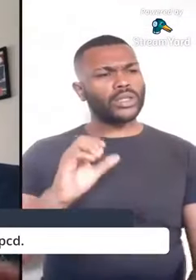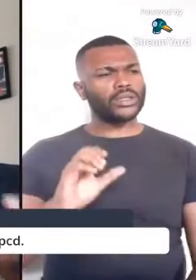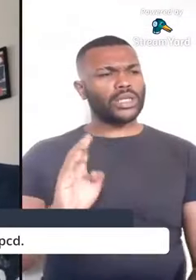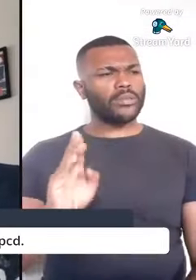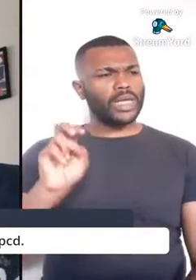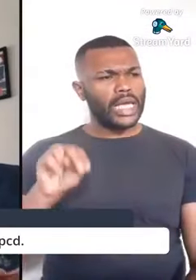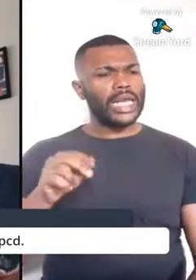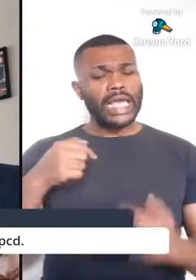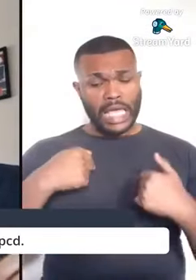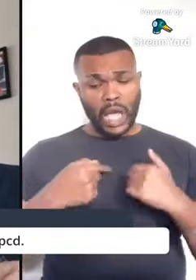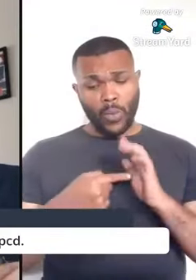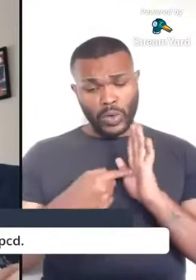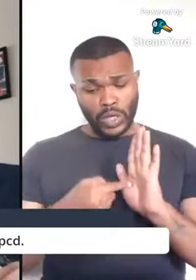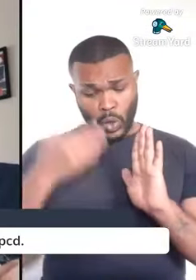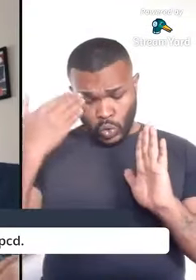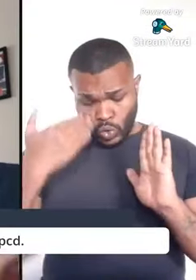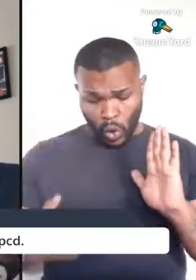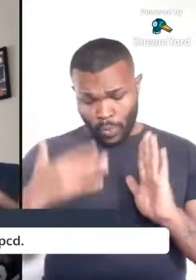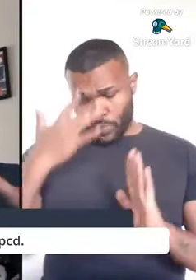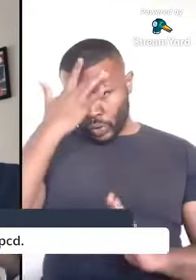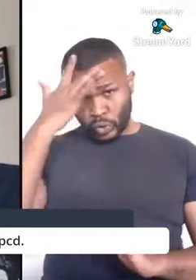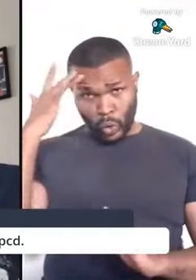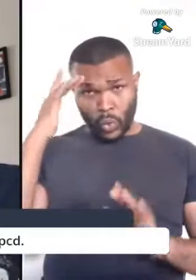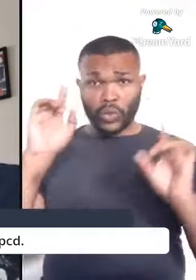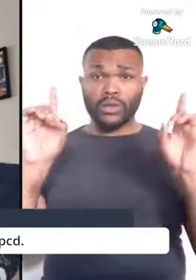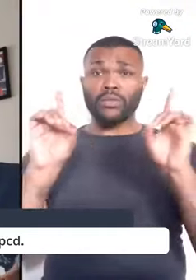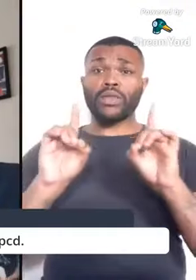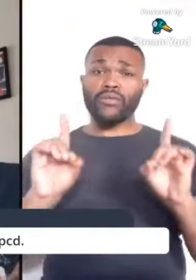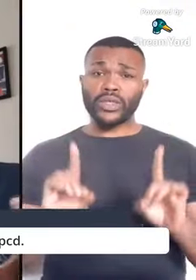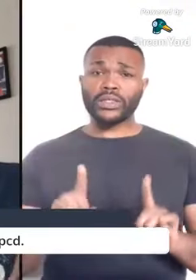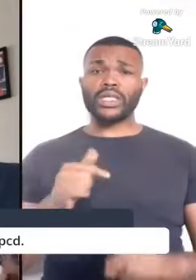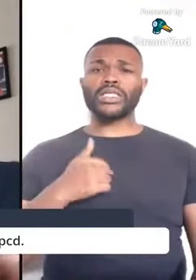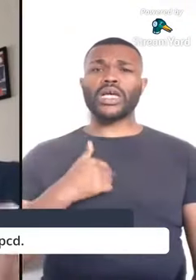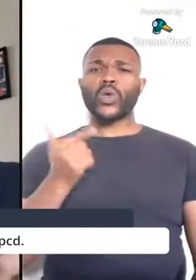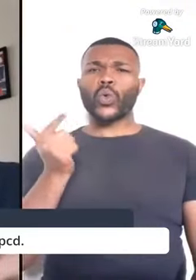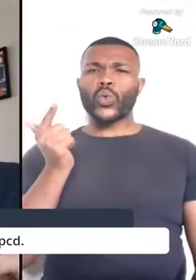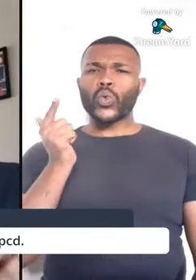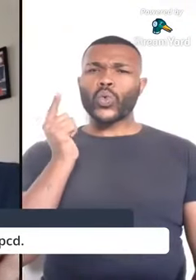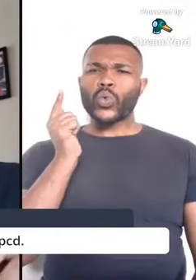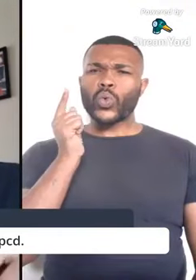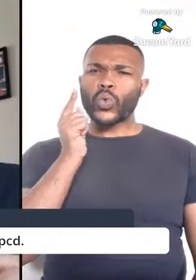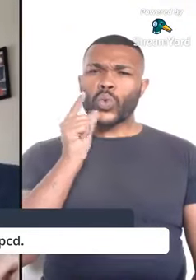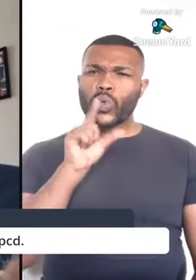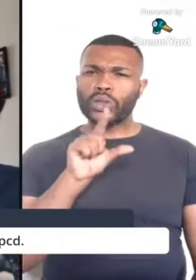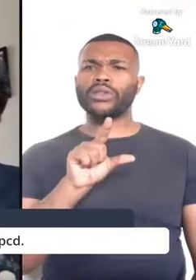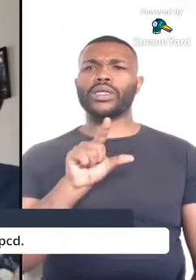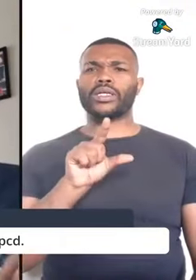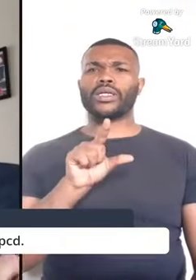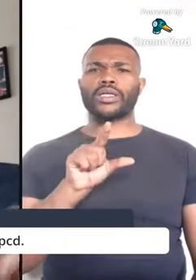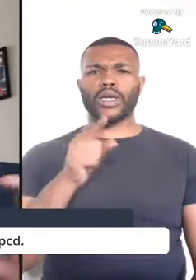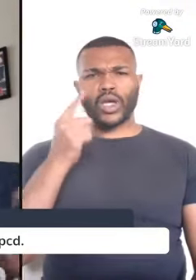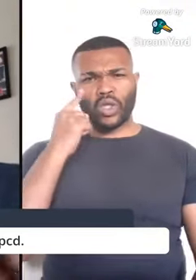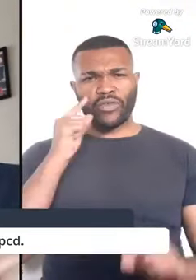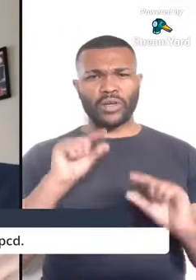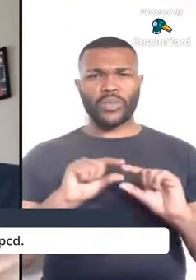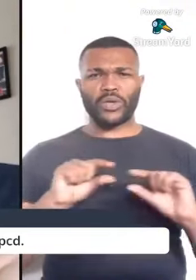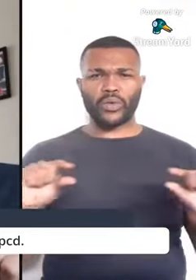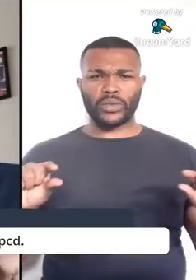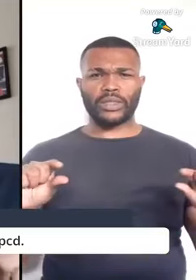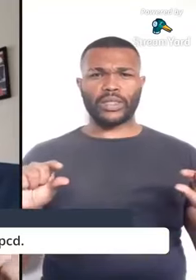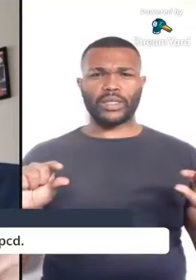sou uma pessoa com deficiência, foi que eu consegui compreender. Agora eu estou vendo as perguntas na tela. Adriana do Amaral,